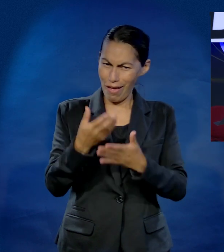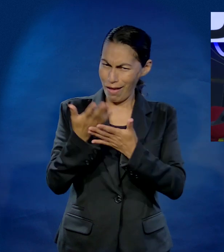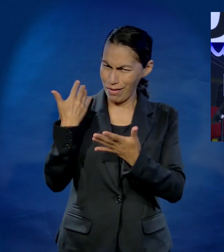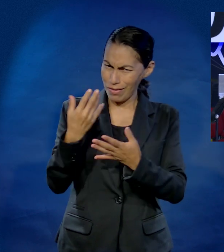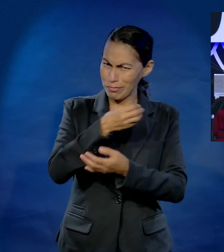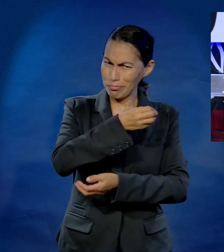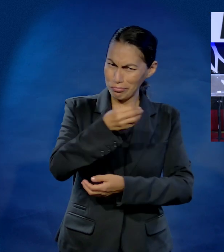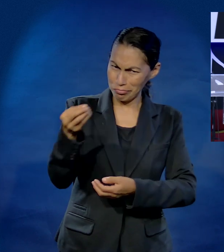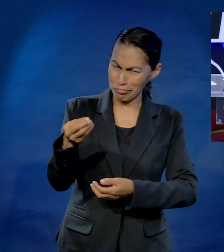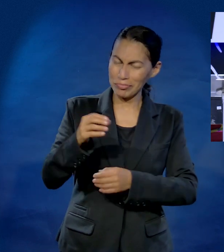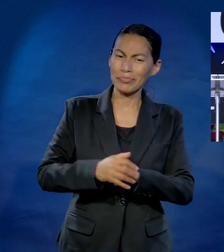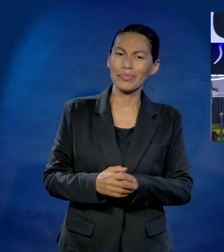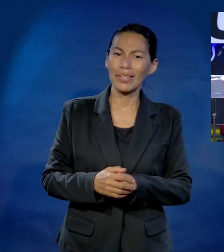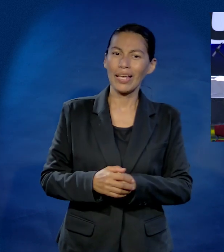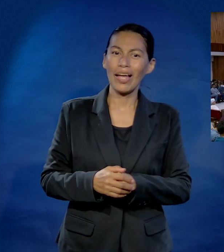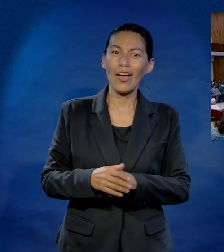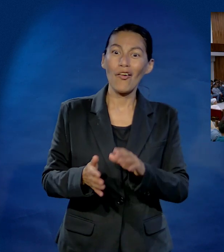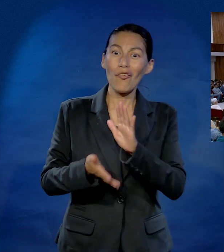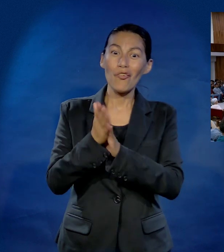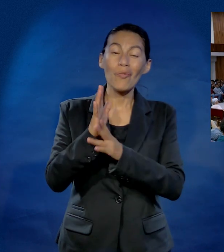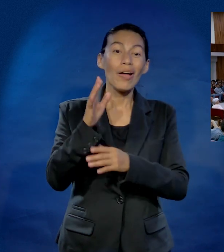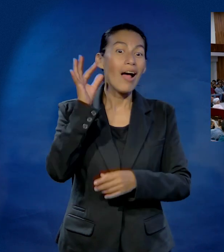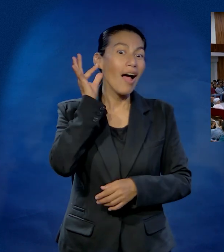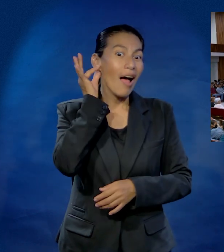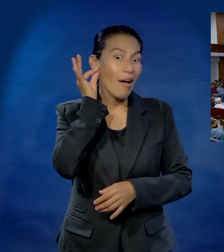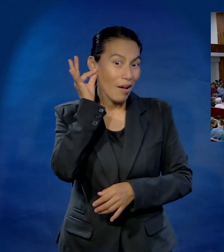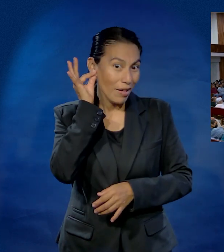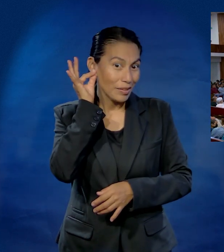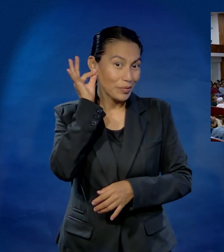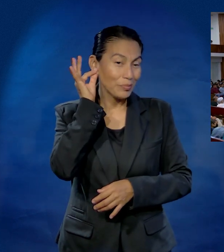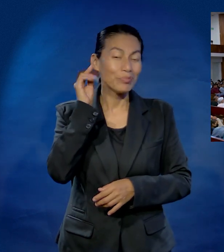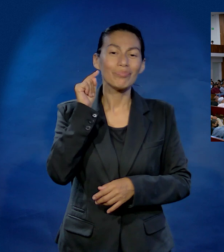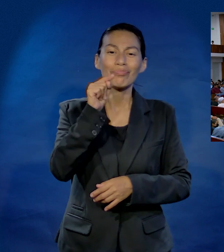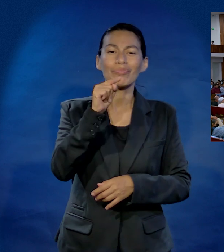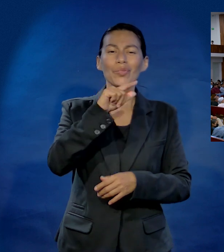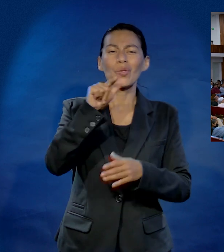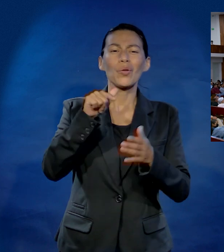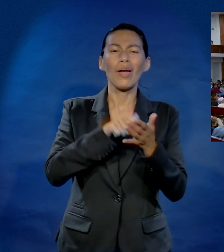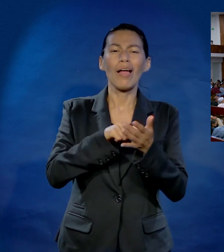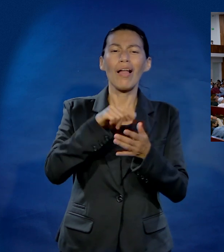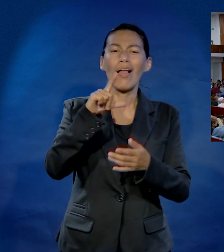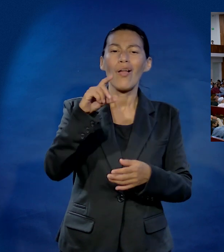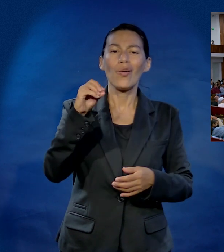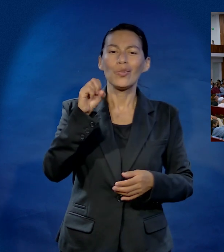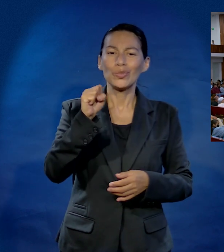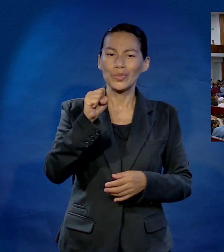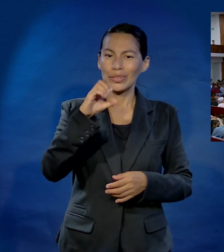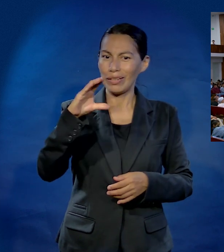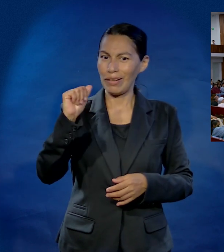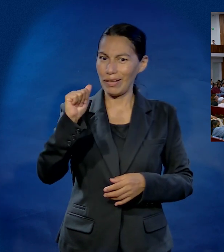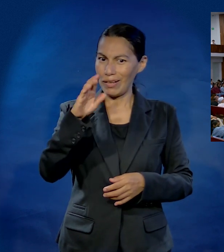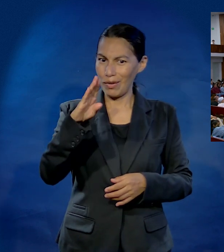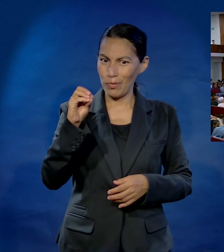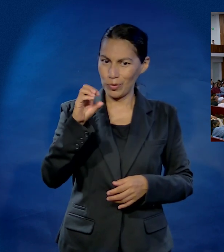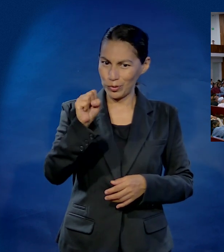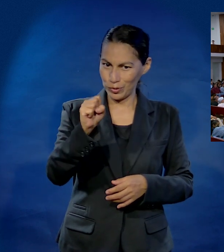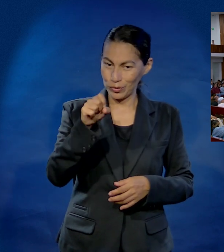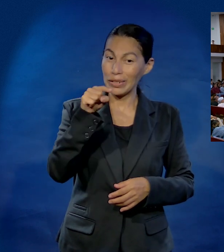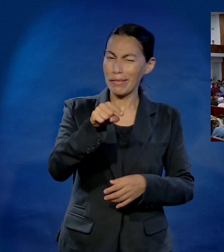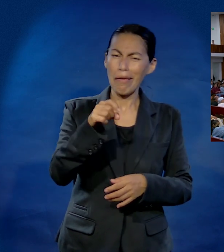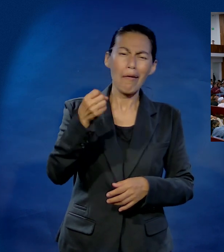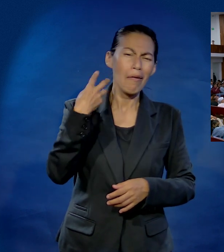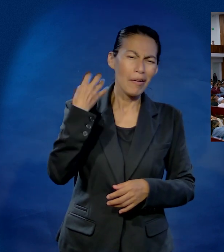varios jóvenes a la zona de La Paz, Baja California Sur, me parece que era en Los Cabos, específicamente ese